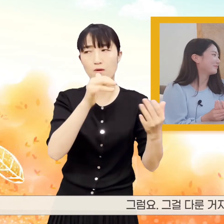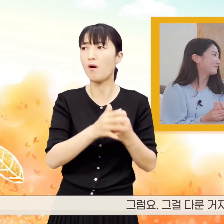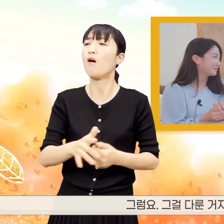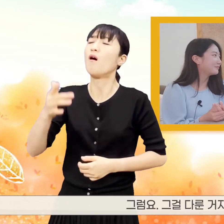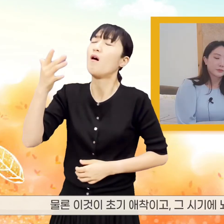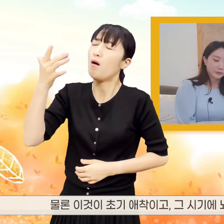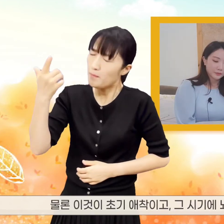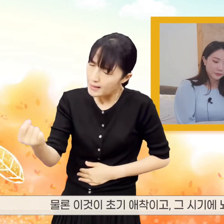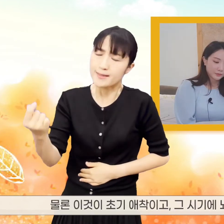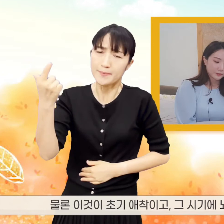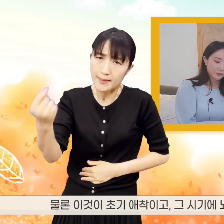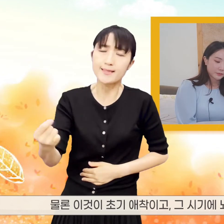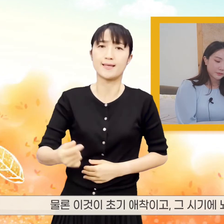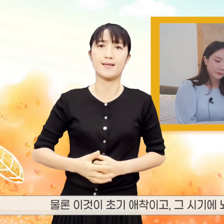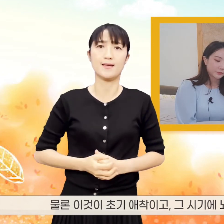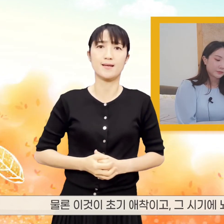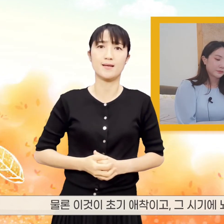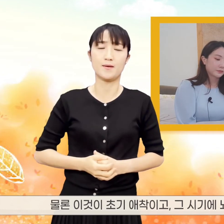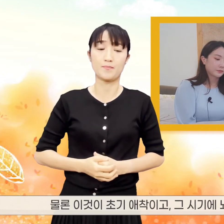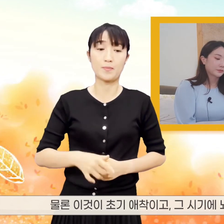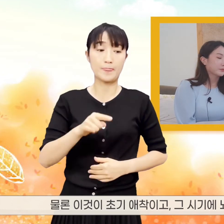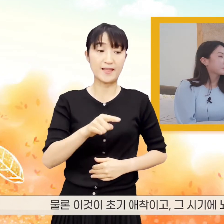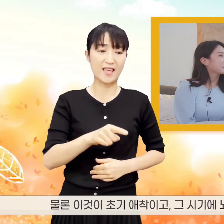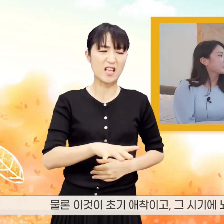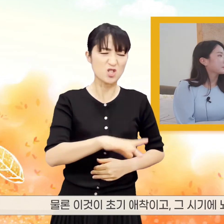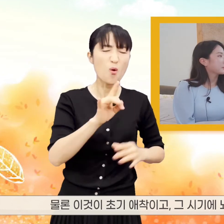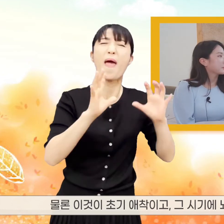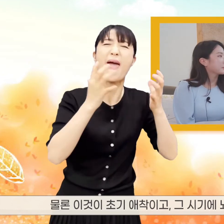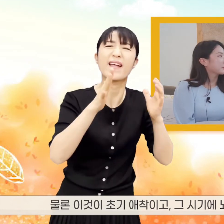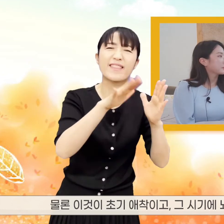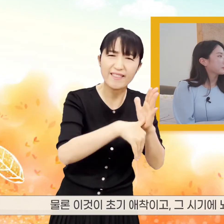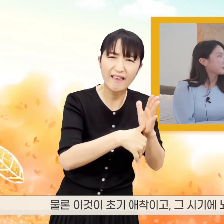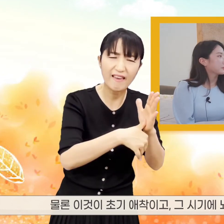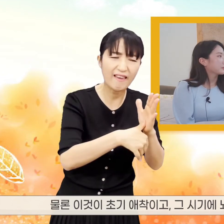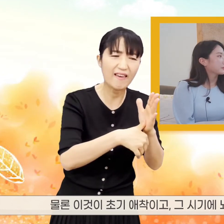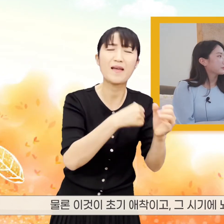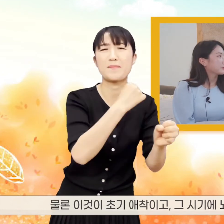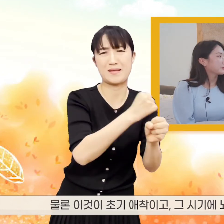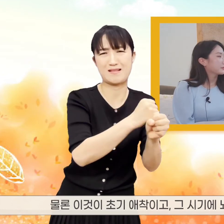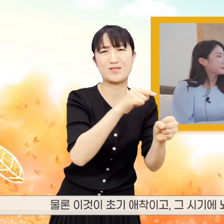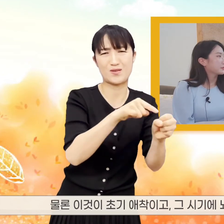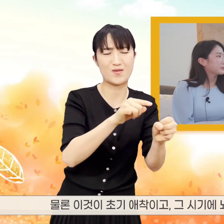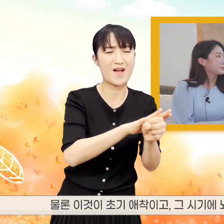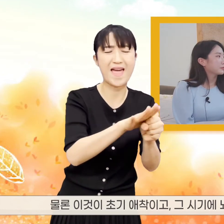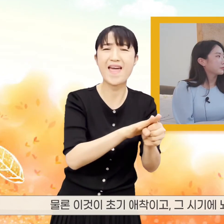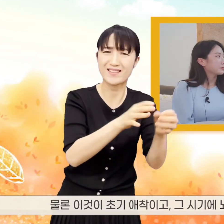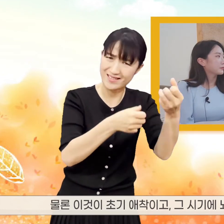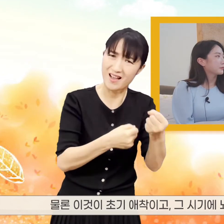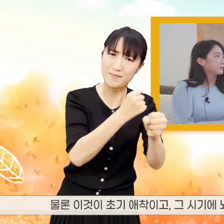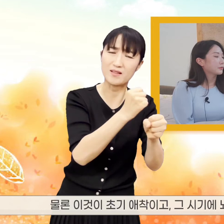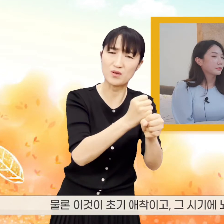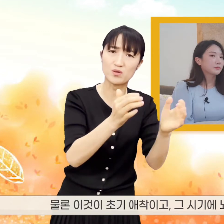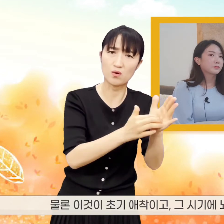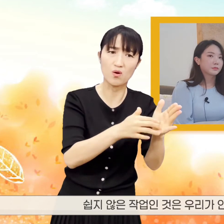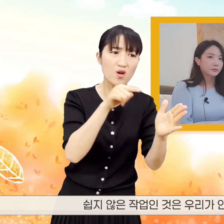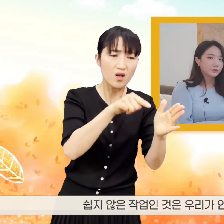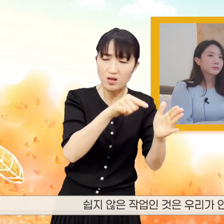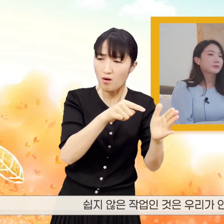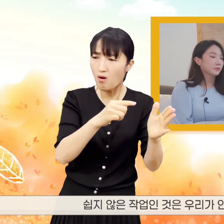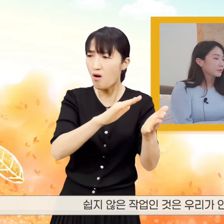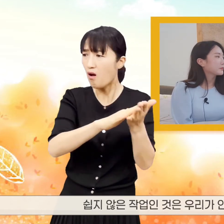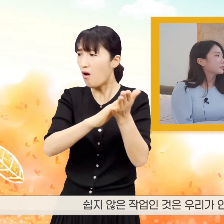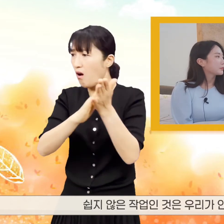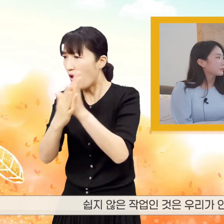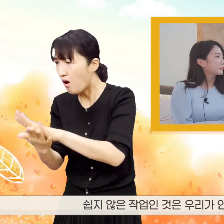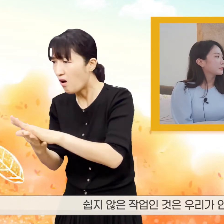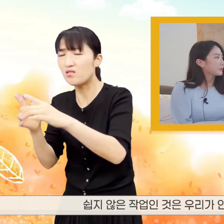다룬 거죠. 예, 물론 이게 초기 애착이고, 그 초기 애착 시간에 뇌가 이미 형성이 되기 때문에 쉽지 않은